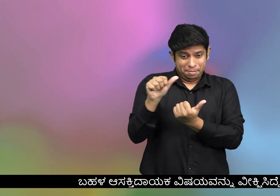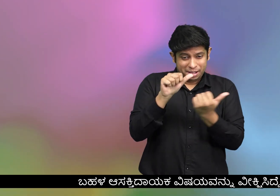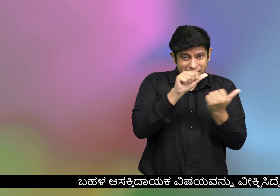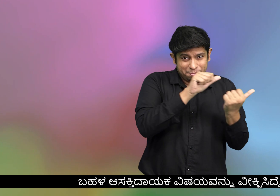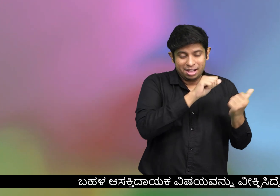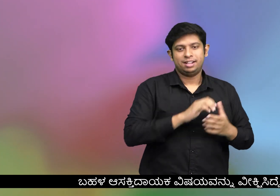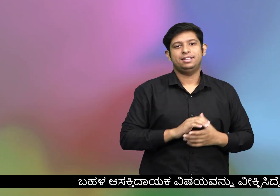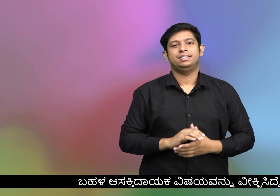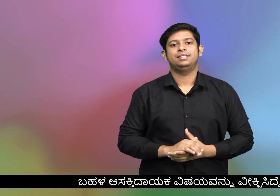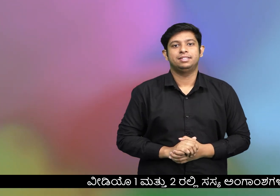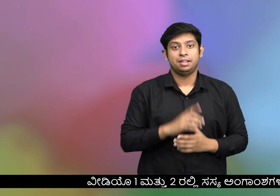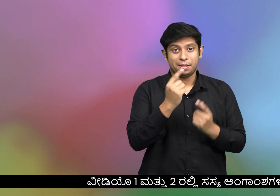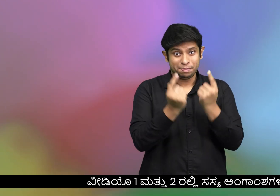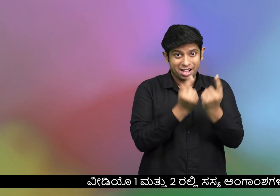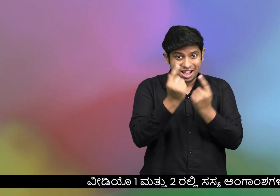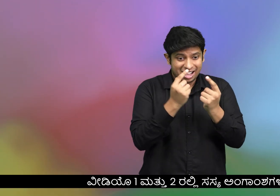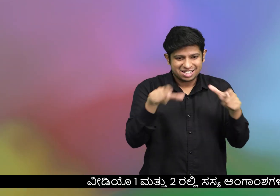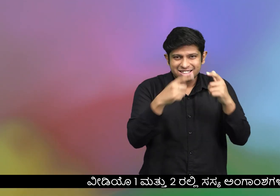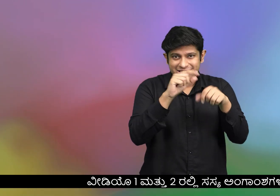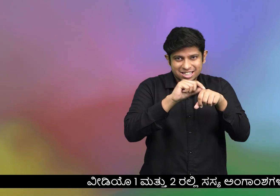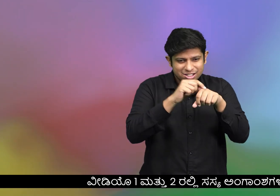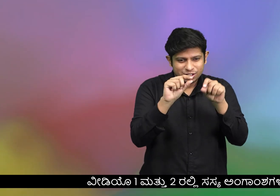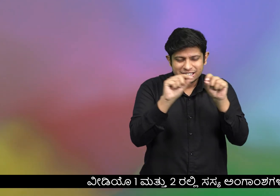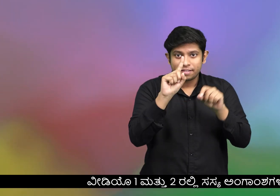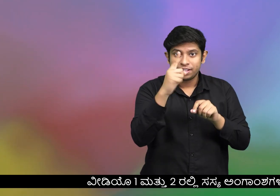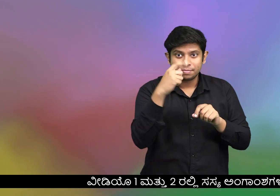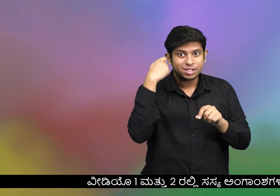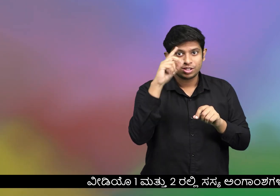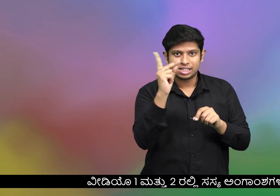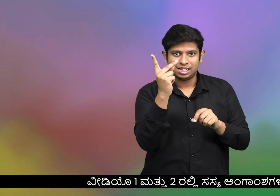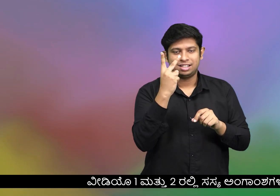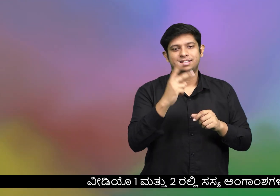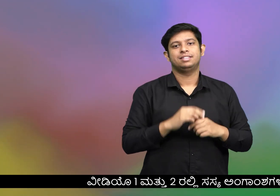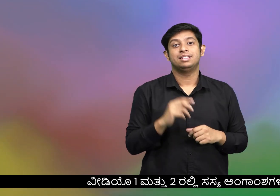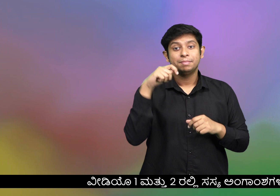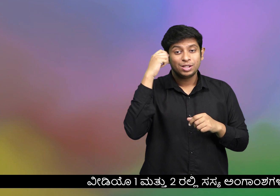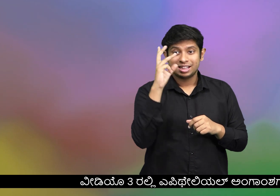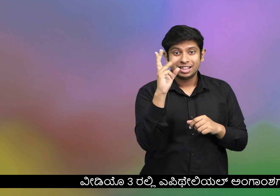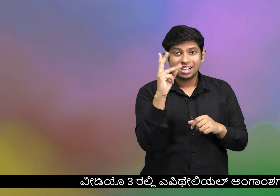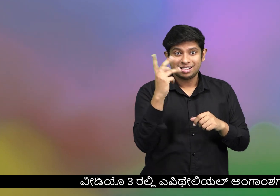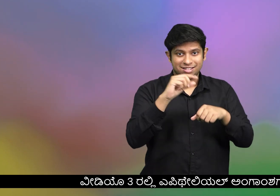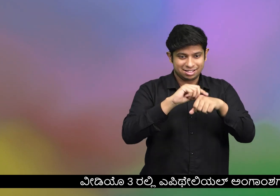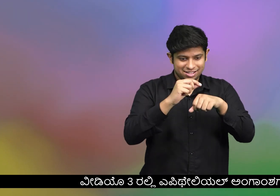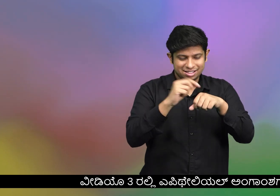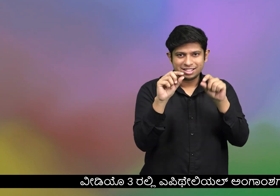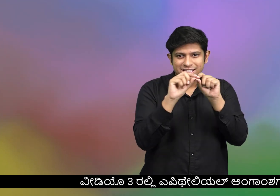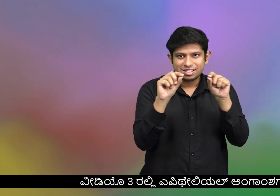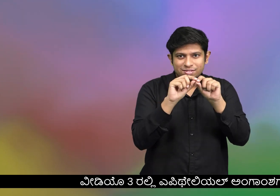ವೀಕ್ಷಿಸಿದ್ದೇವೆ. ವಿಡಿಯೋ 1 ಮತ್ತು 2ರಲ್ಲಿ ಸಸ್ಯ ಅಂಗಾಂಶಗಳು, ವಿಡಿಯೋ 3ರಲ್ಲಿ